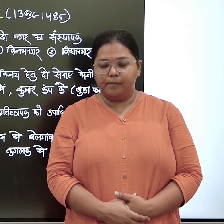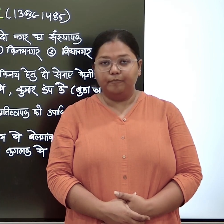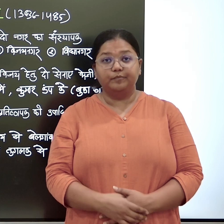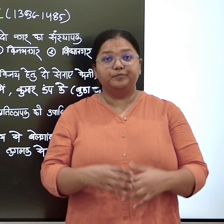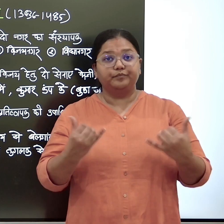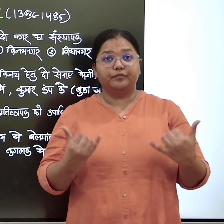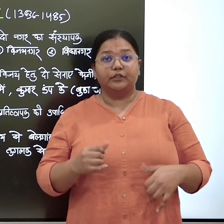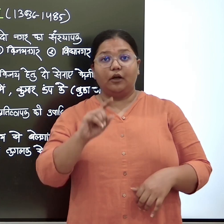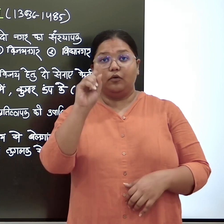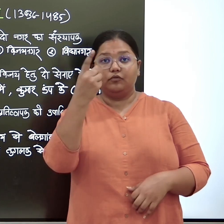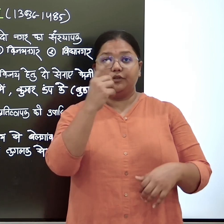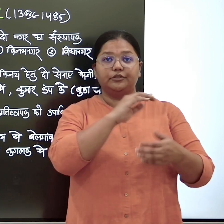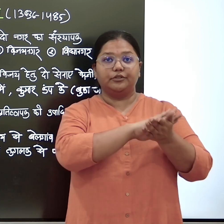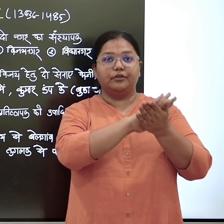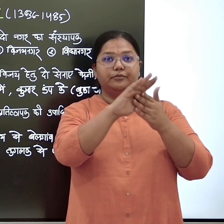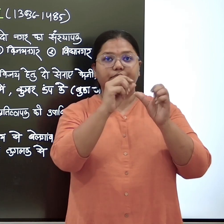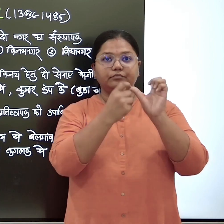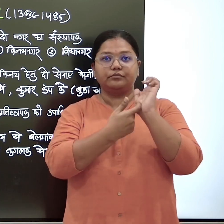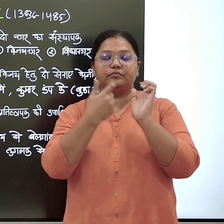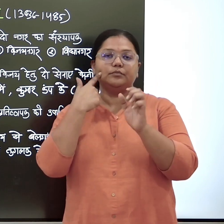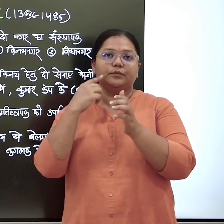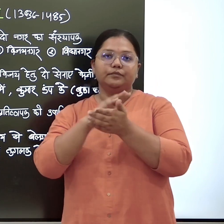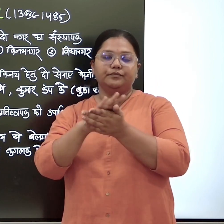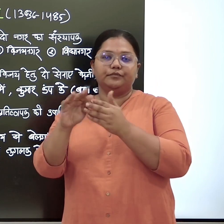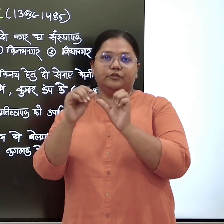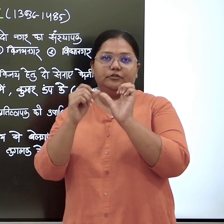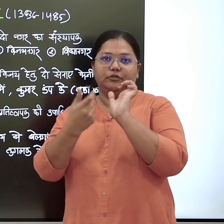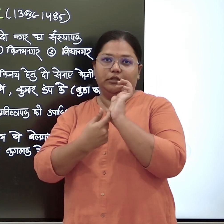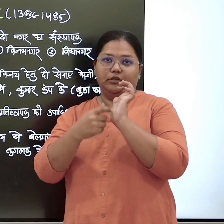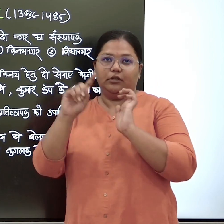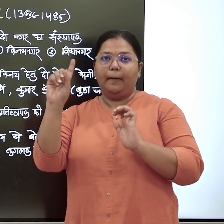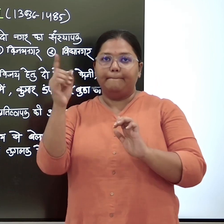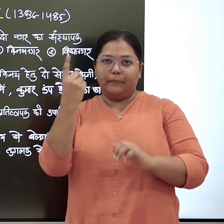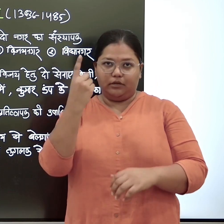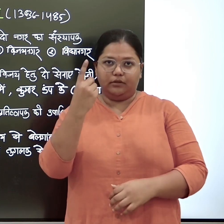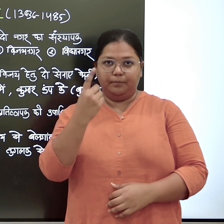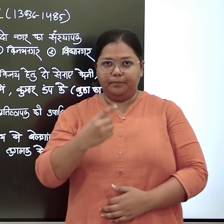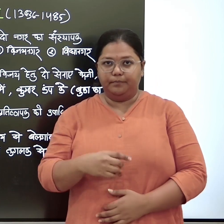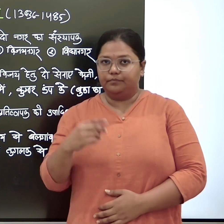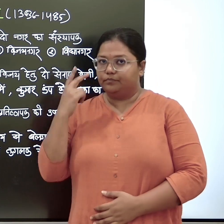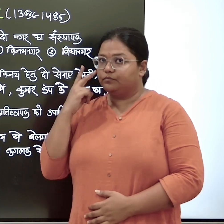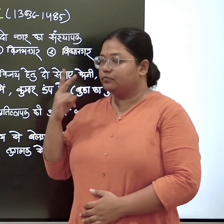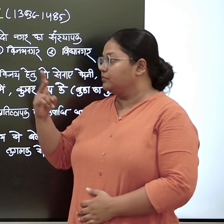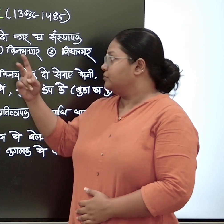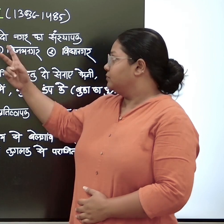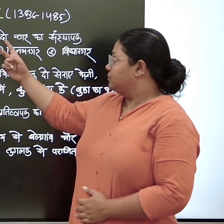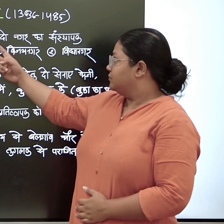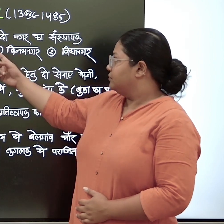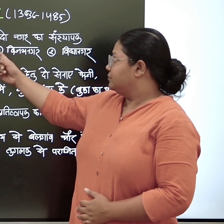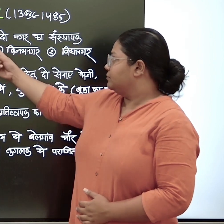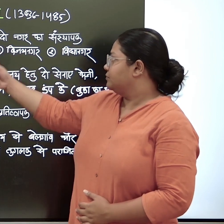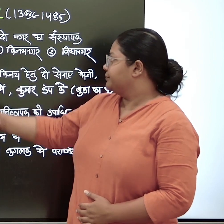हरिहर प्रथम पहला डालो संगम वंश में, हरिहर प्रथम।